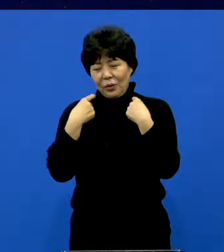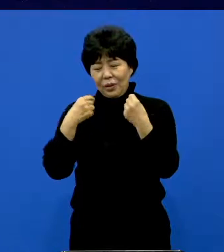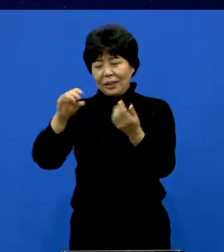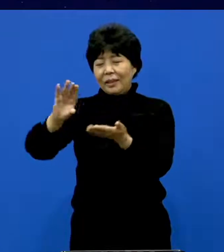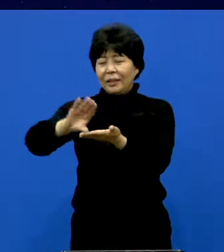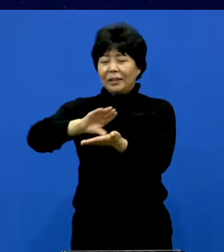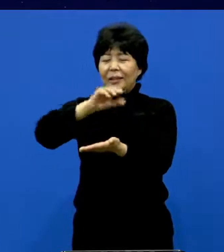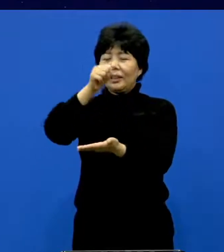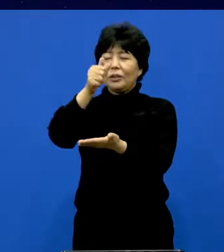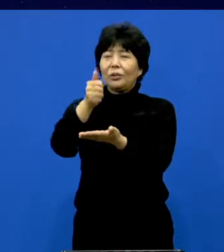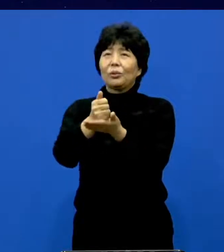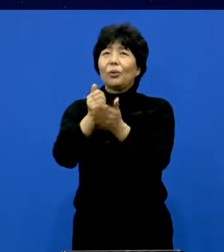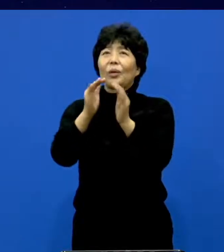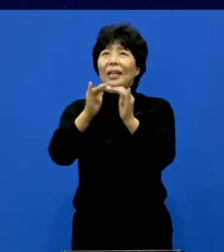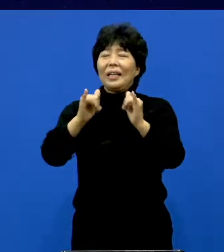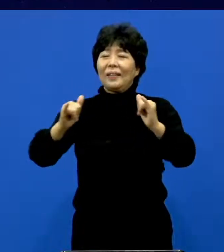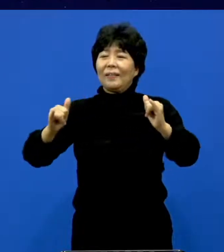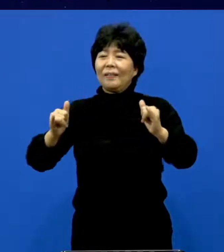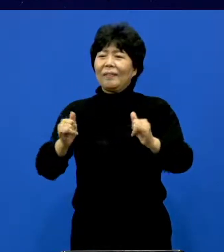그리스도의 성품을 드러내는 삶을,